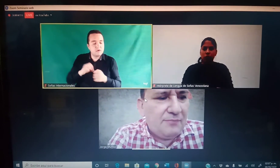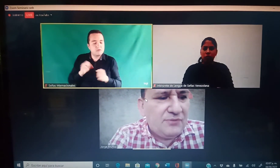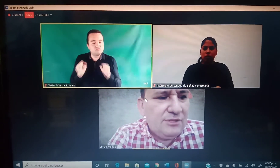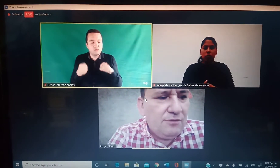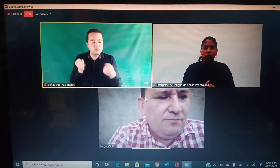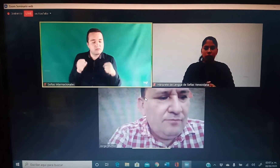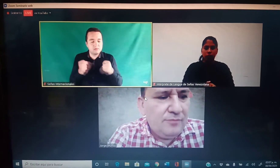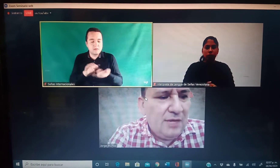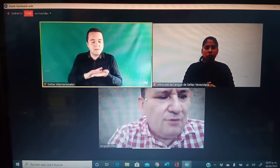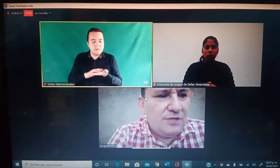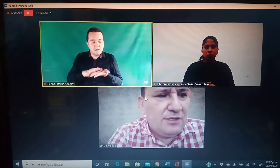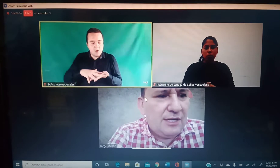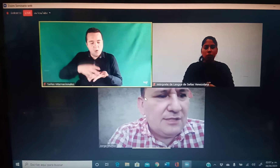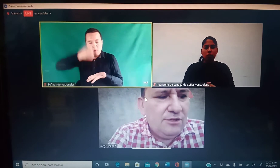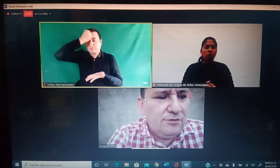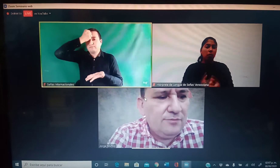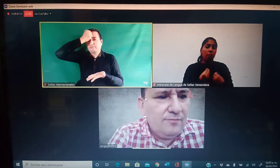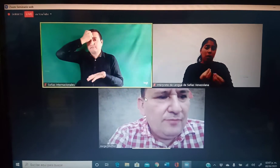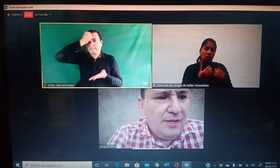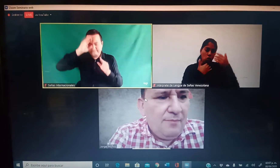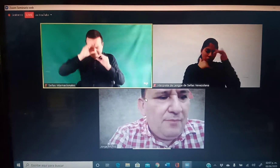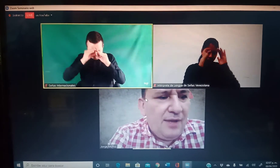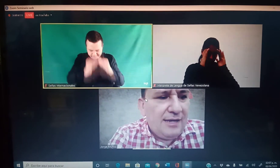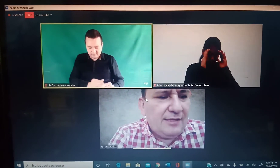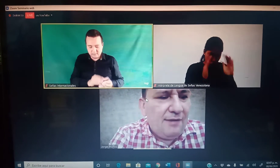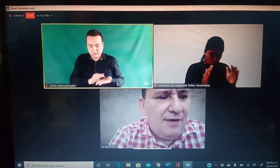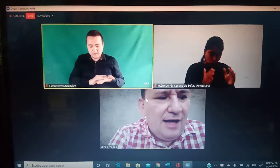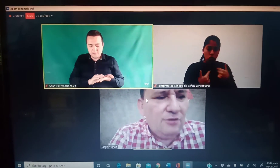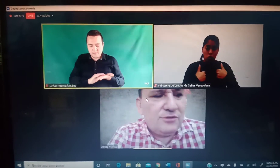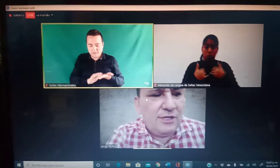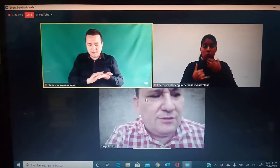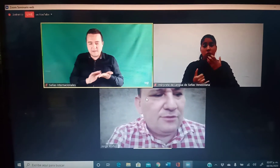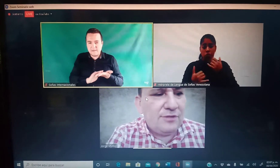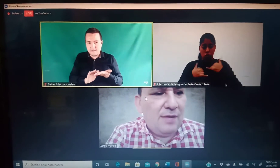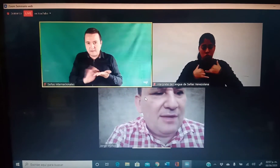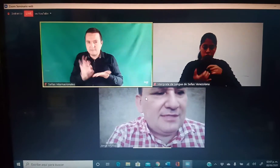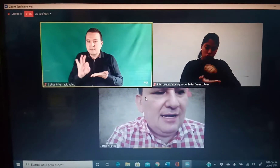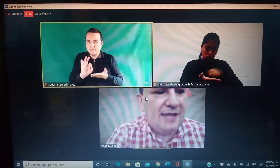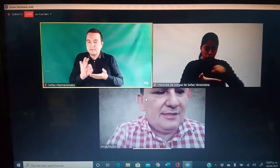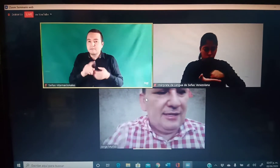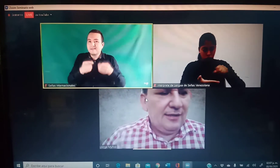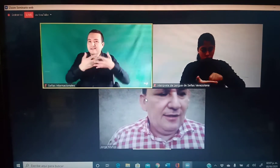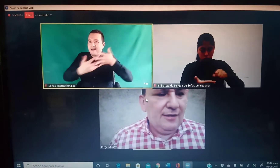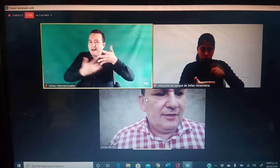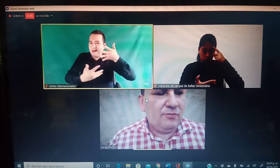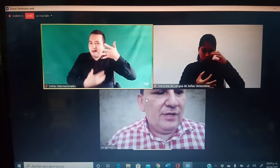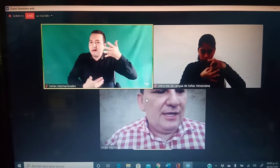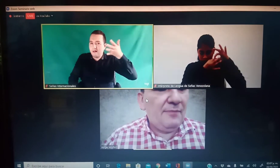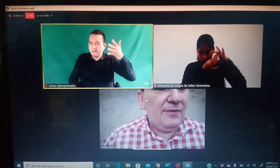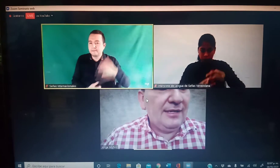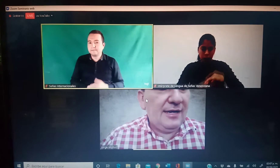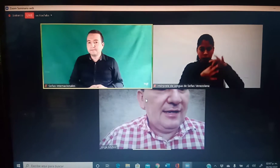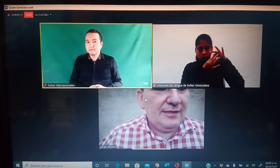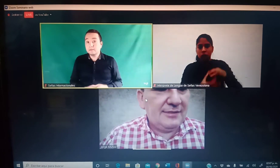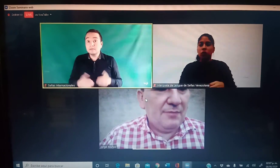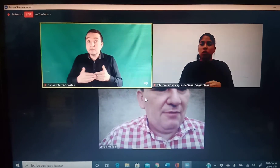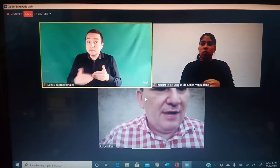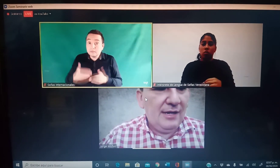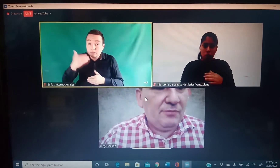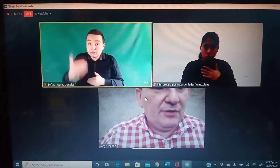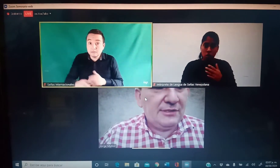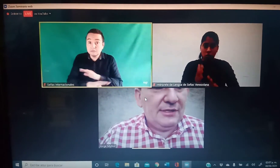extracción, de concentración para trabajar en los textos, que más adelante puede que aprenda el